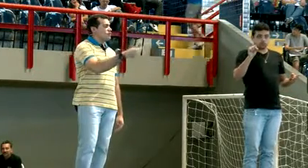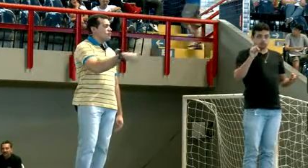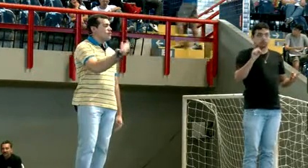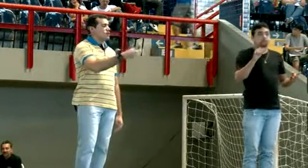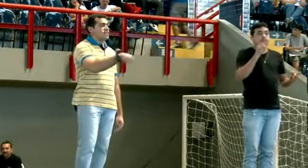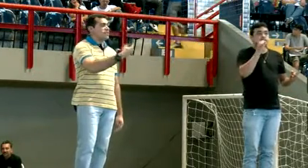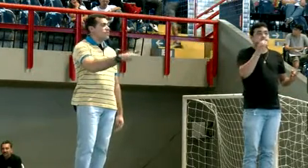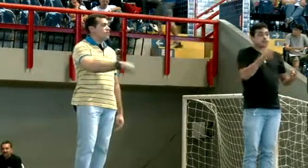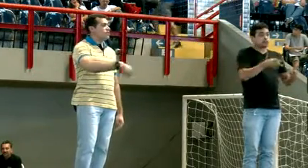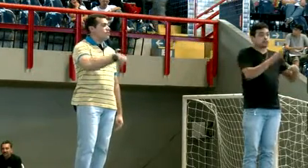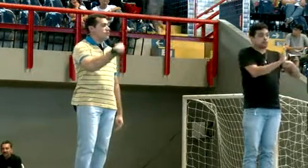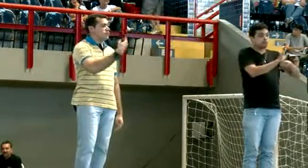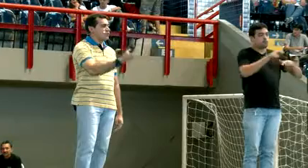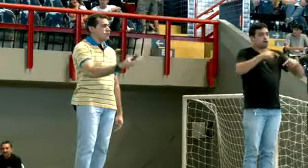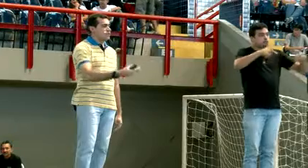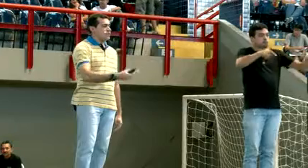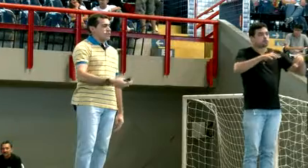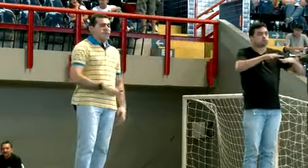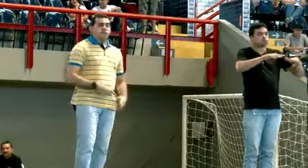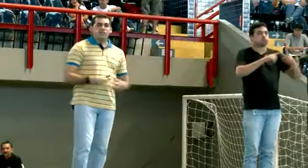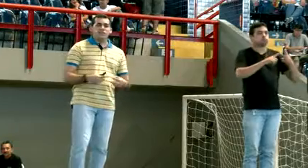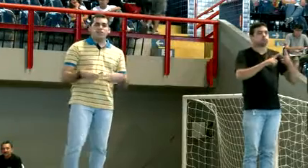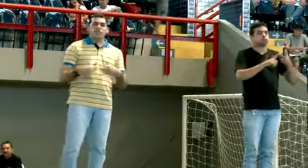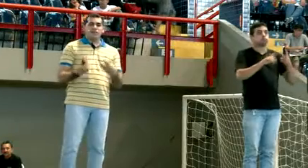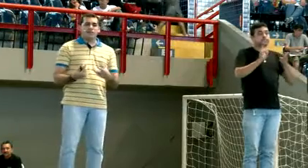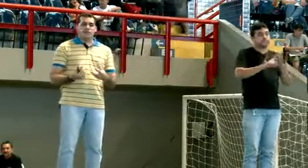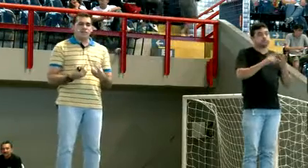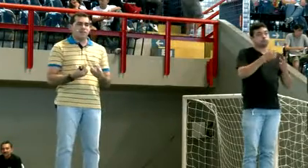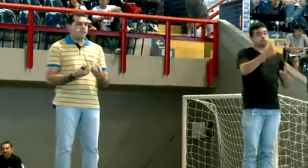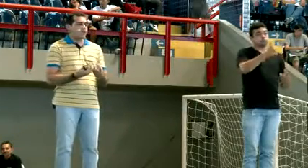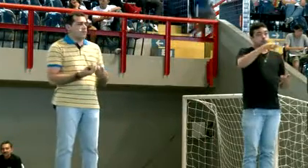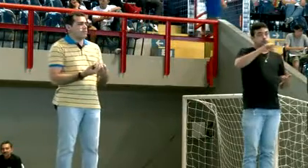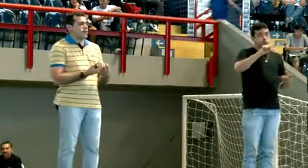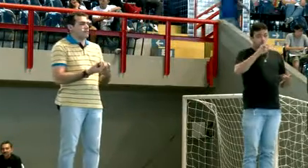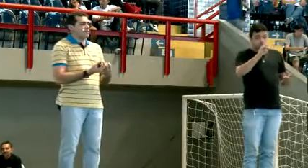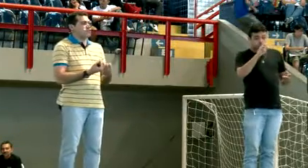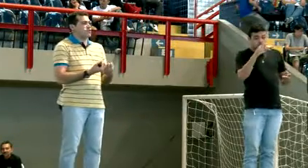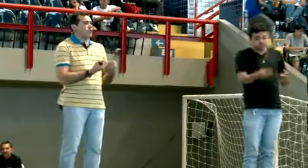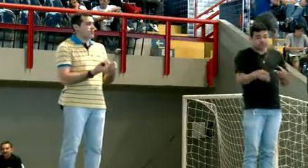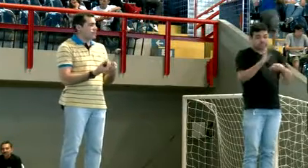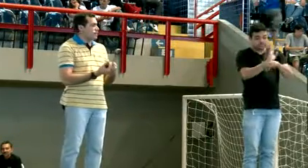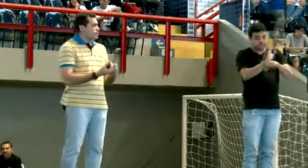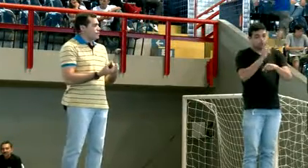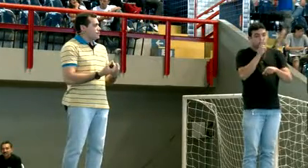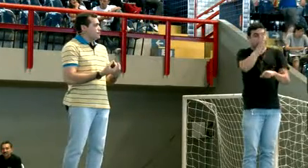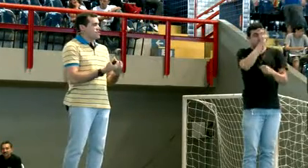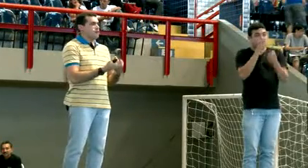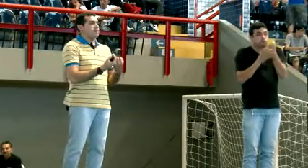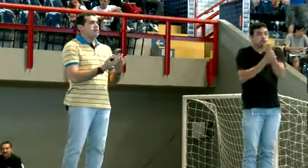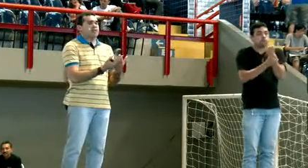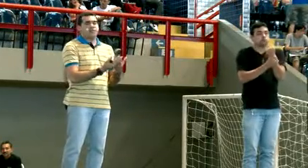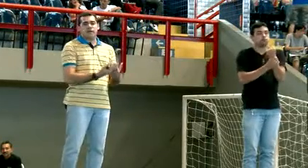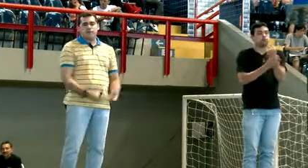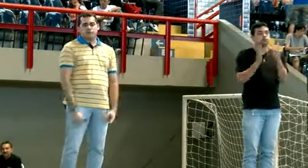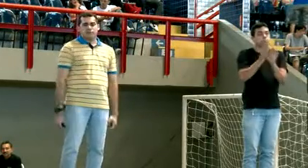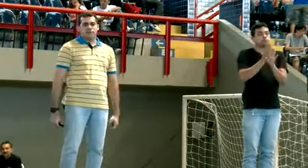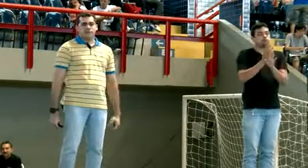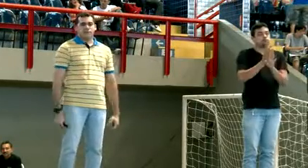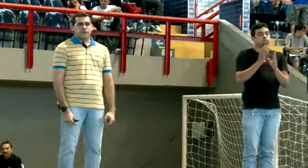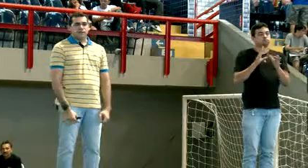Começam a surgir filmes agora de ação, de aventura, e nos anos 80 o cinema começa a se consolidar no seu